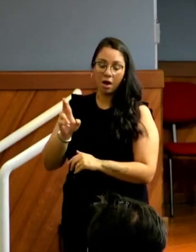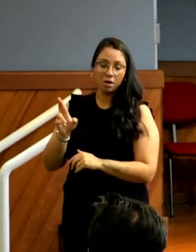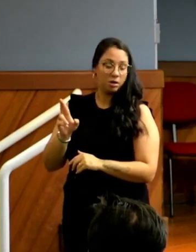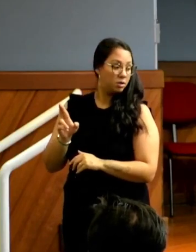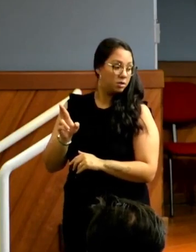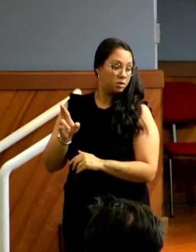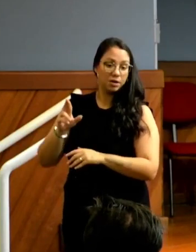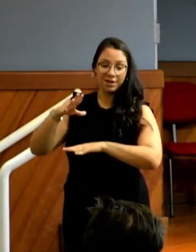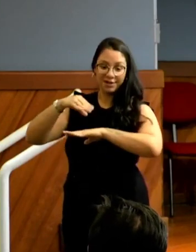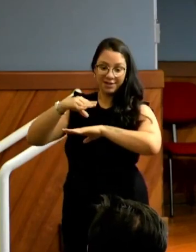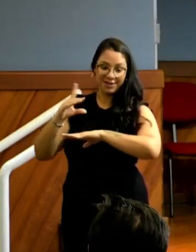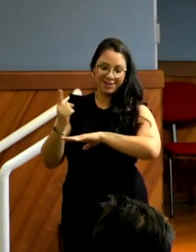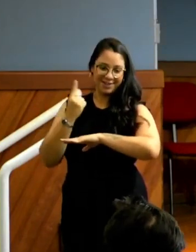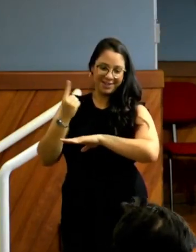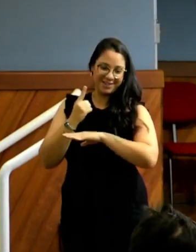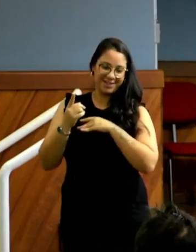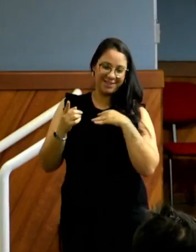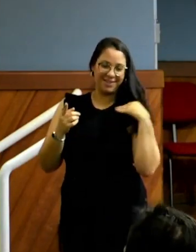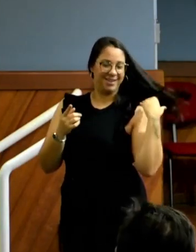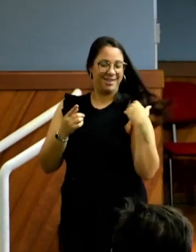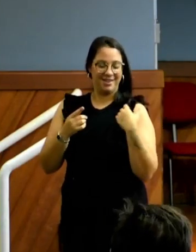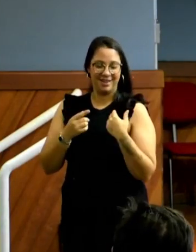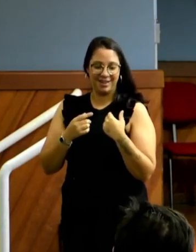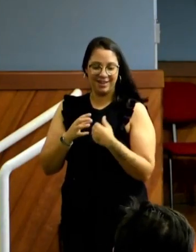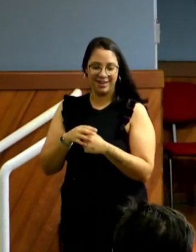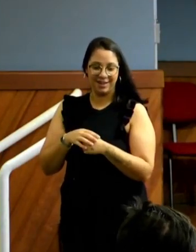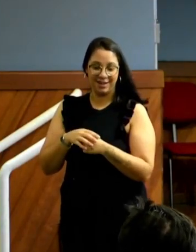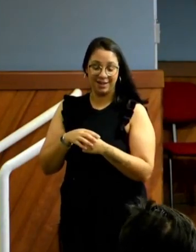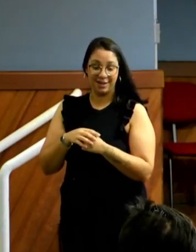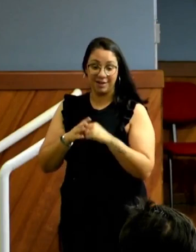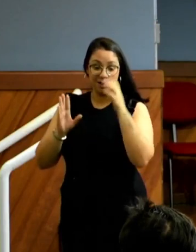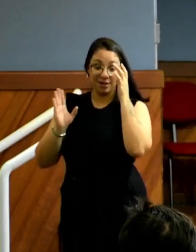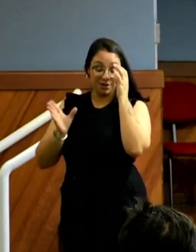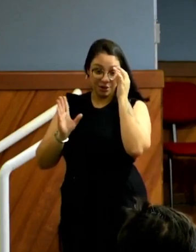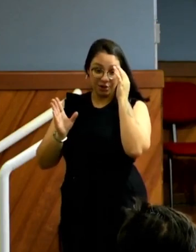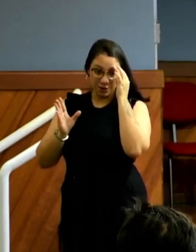Até digitaliza sozinho, né? Assim você vai, ele pega e vai.